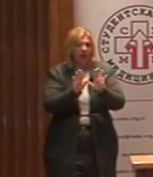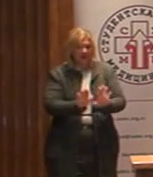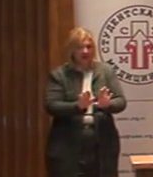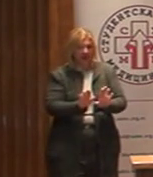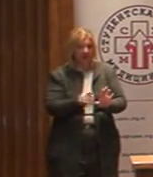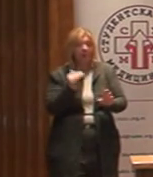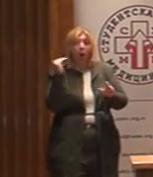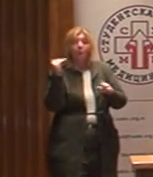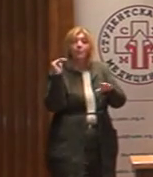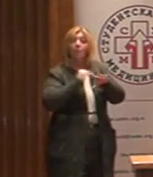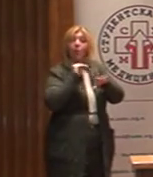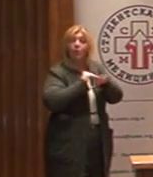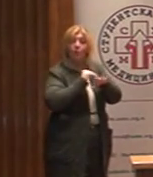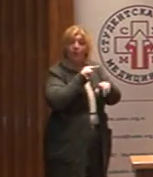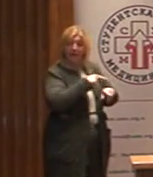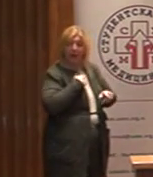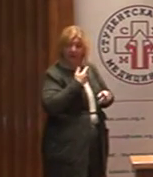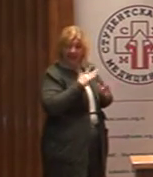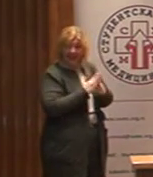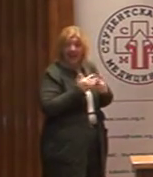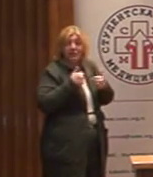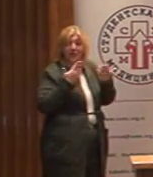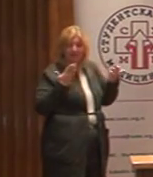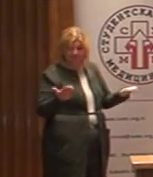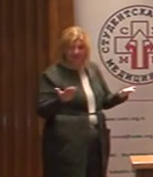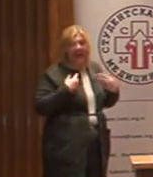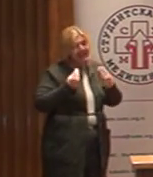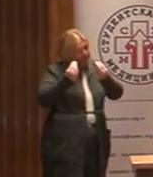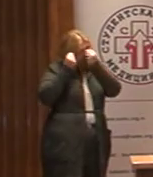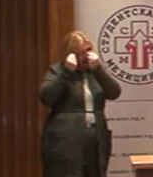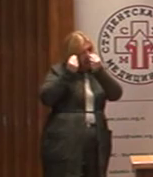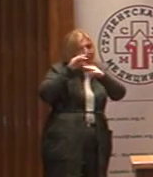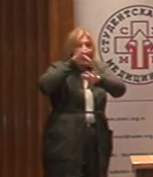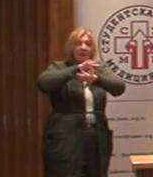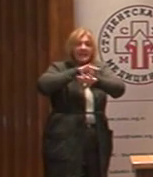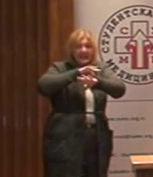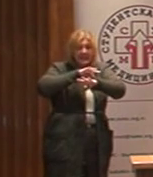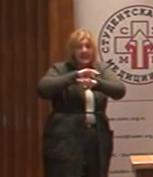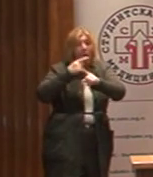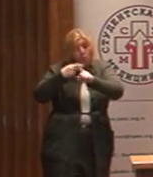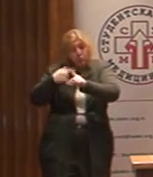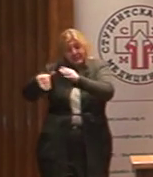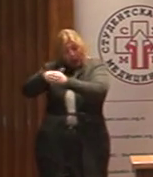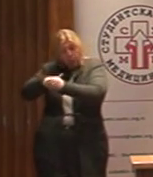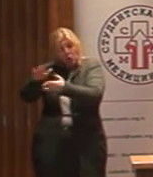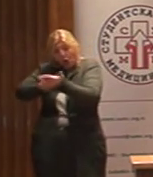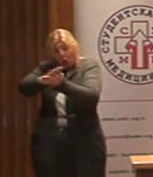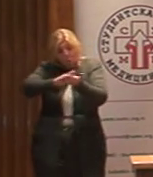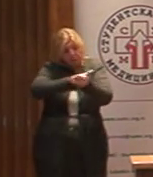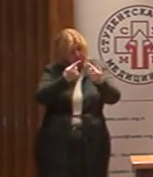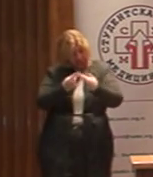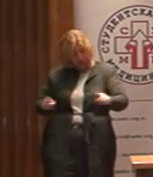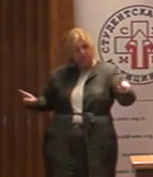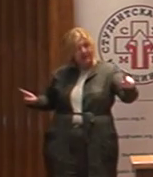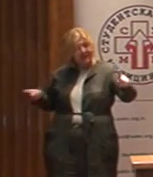Poruka ove knjige, kako sam i ja uvideo, je da to edukuje i pomogne kako medicinske radnike, tako i zaposlene u svim oblastima, da pomognu